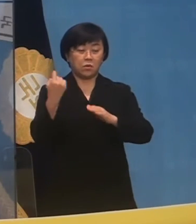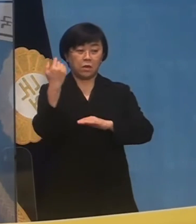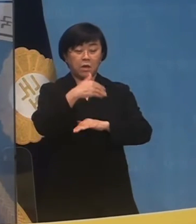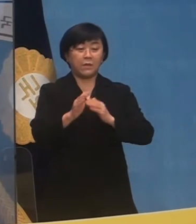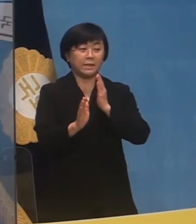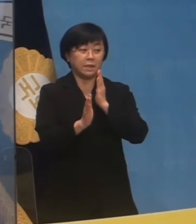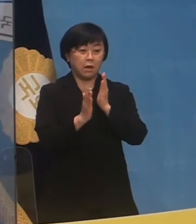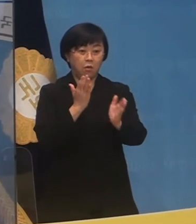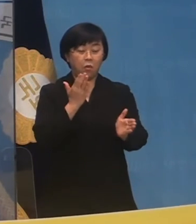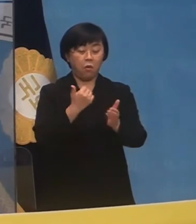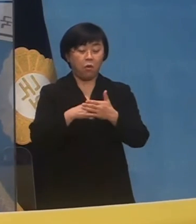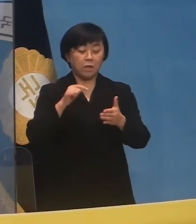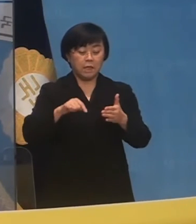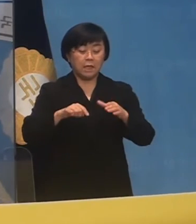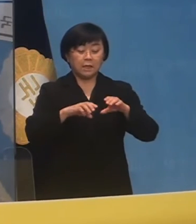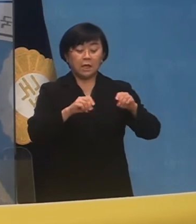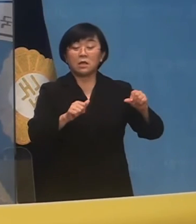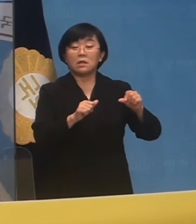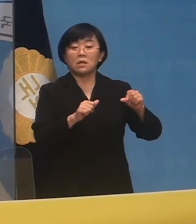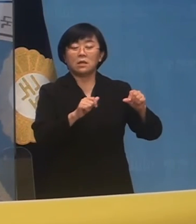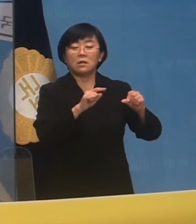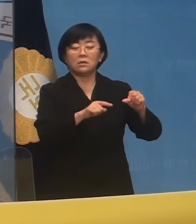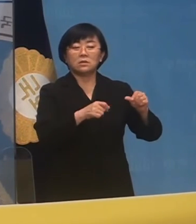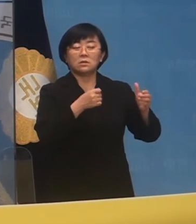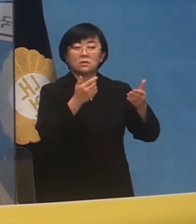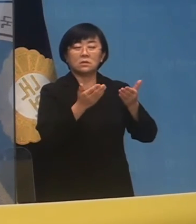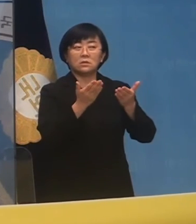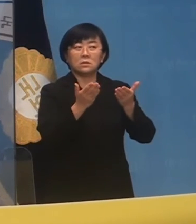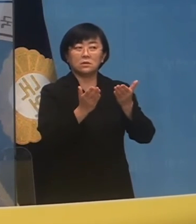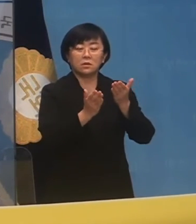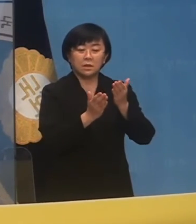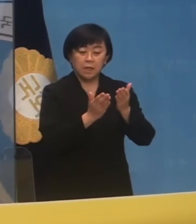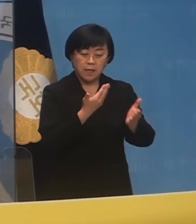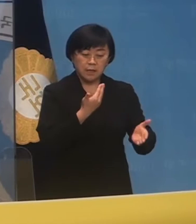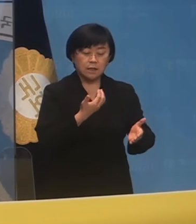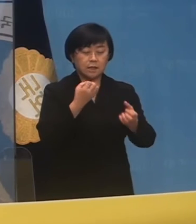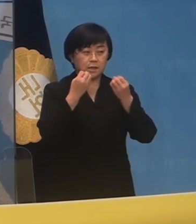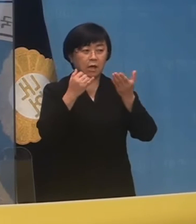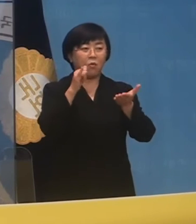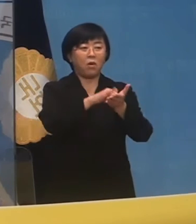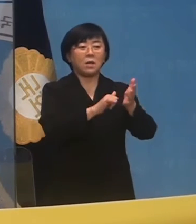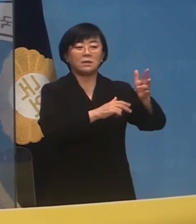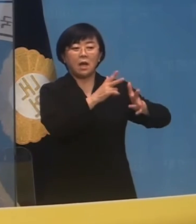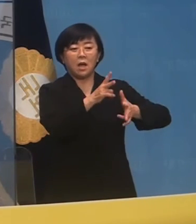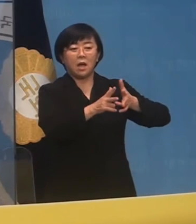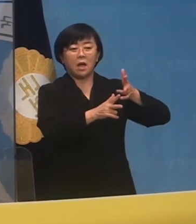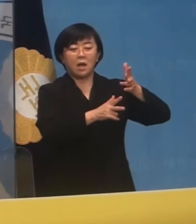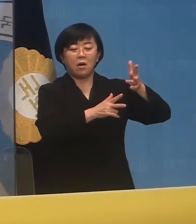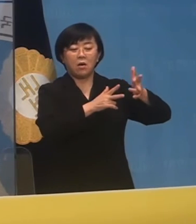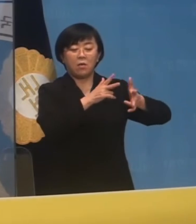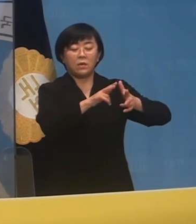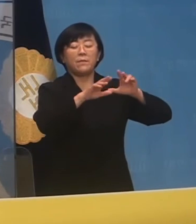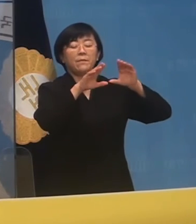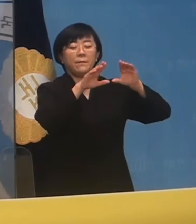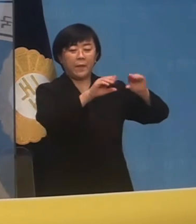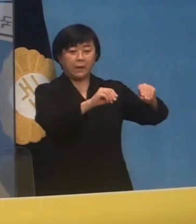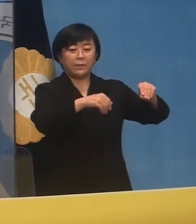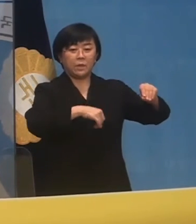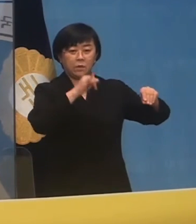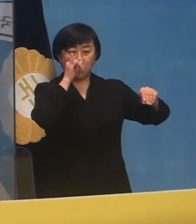않으며 입지가 타당하지 않은 새만금 신공항 건설 사업은 즉각 중단되어야